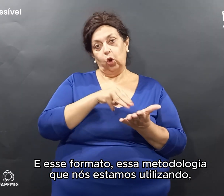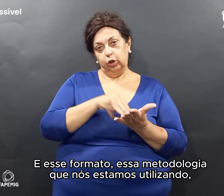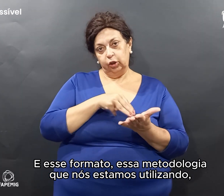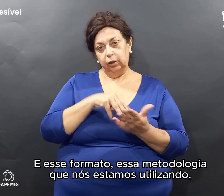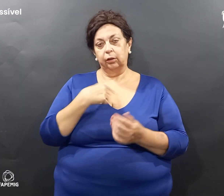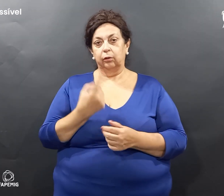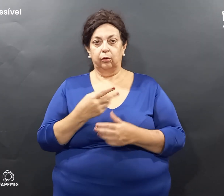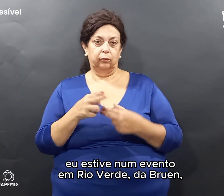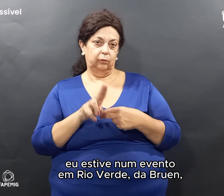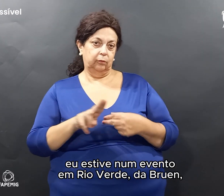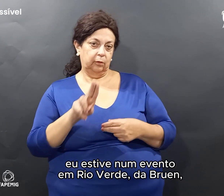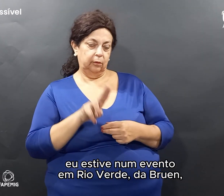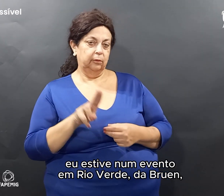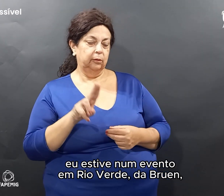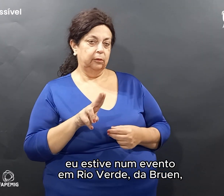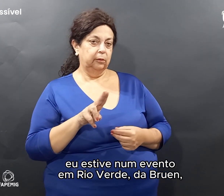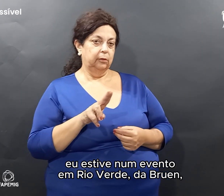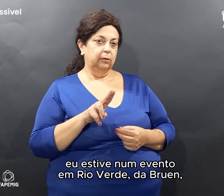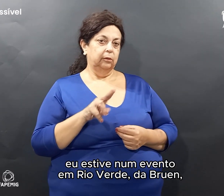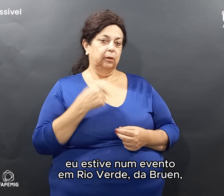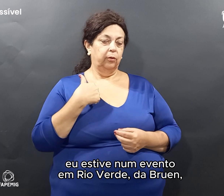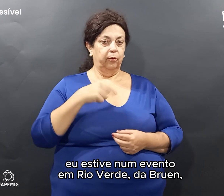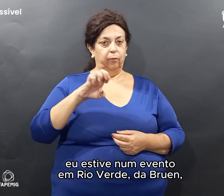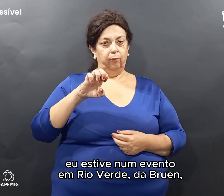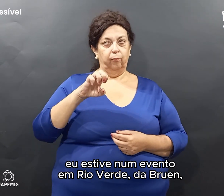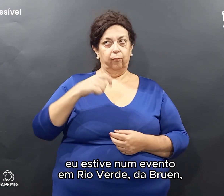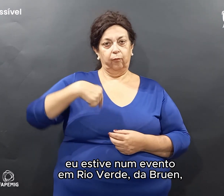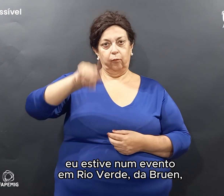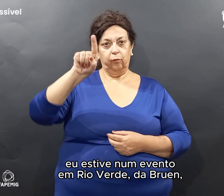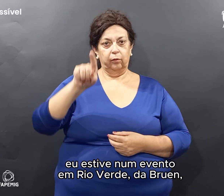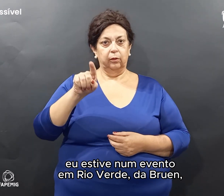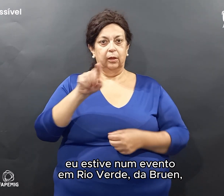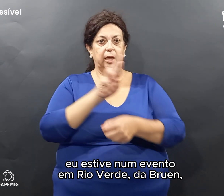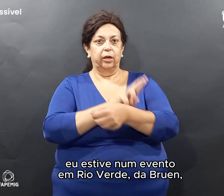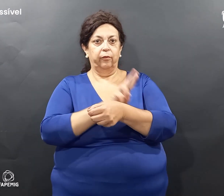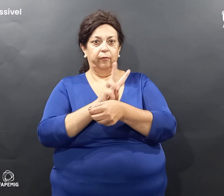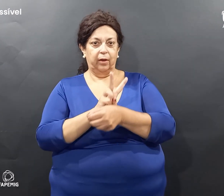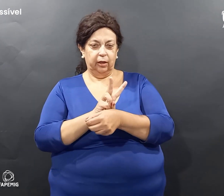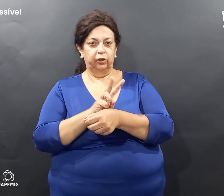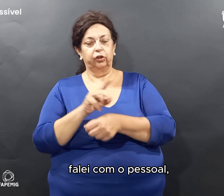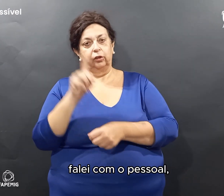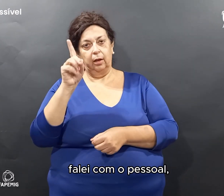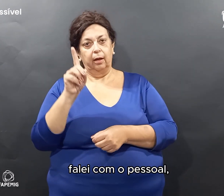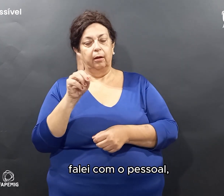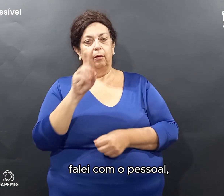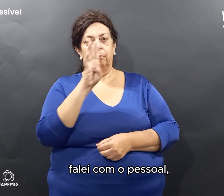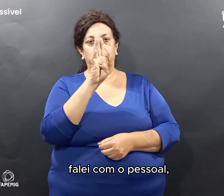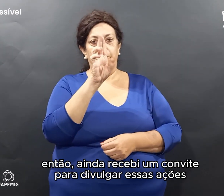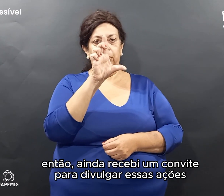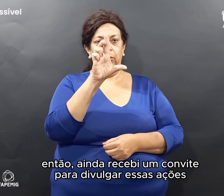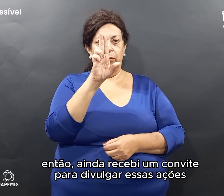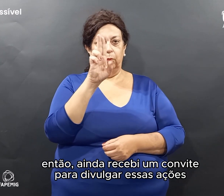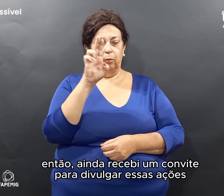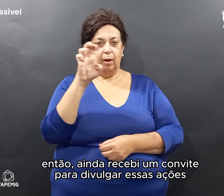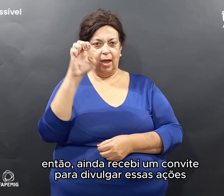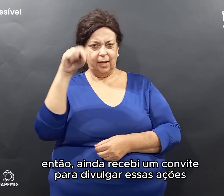utilizando, eu tive num evento em Rio Verde, da Bruem, falei com o pessoal, recebi um convite